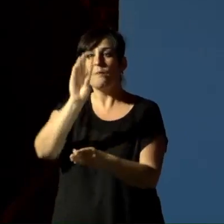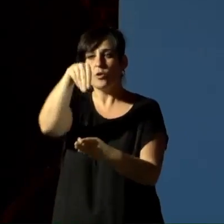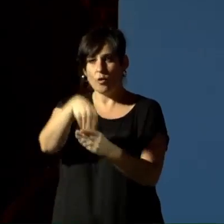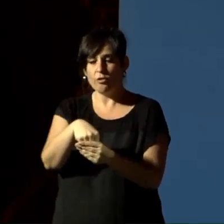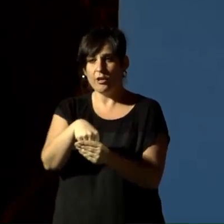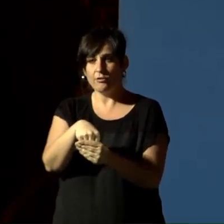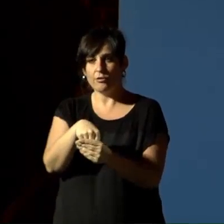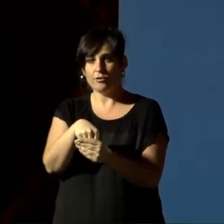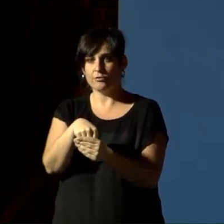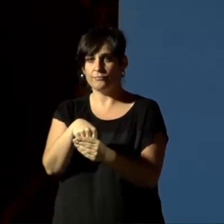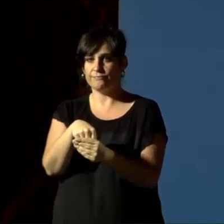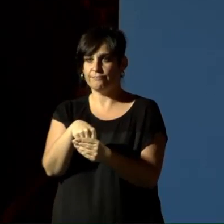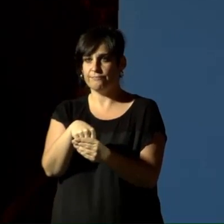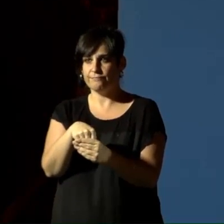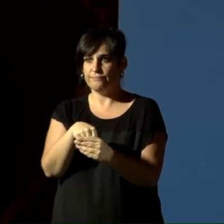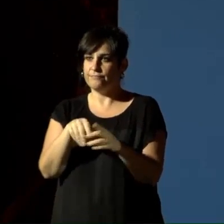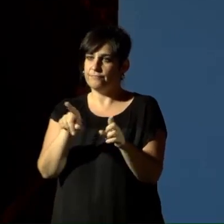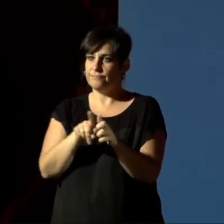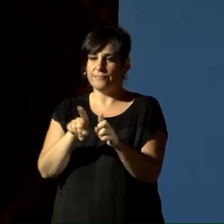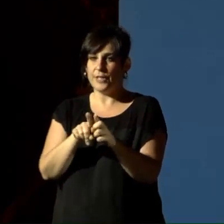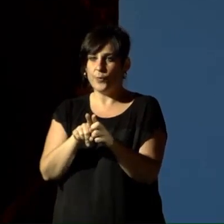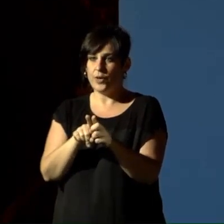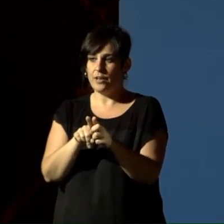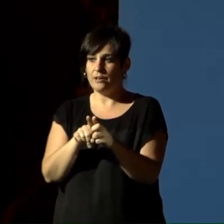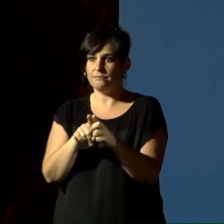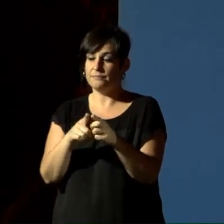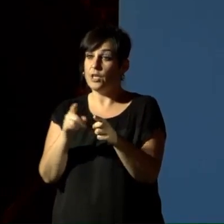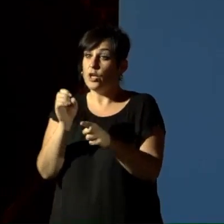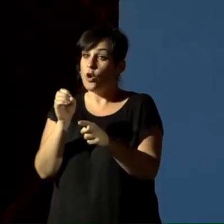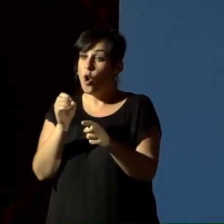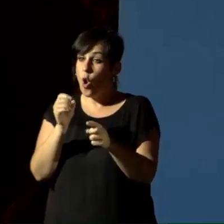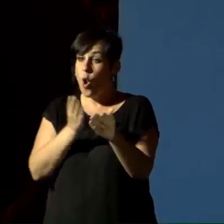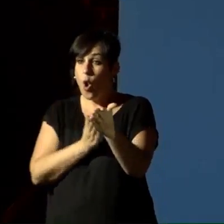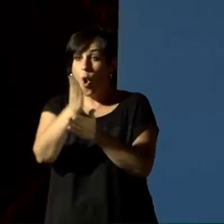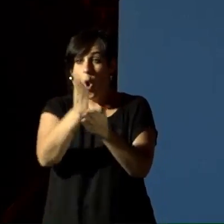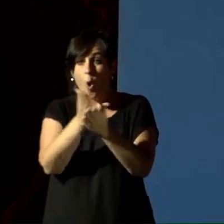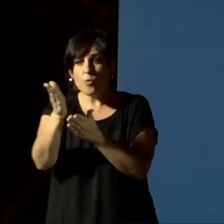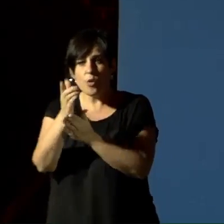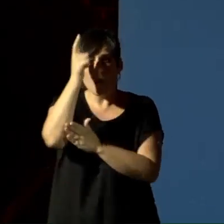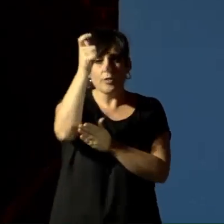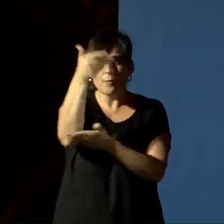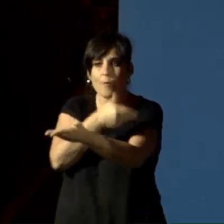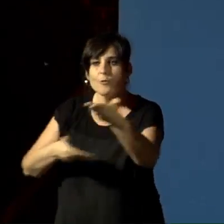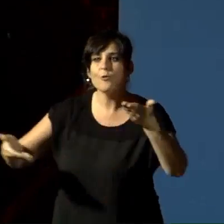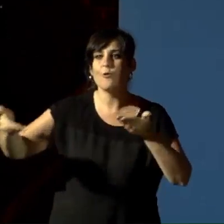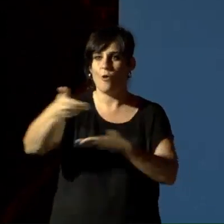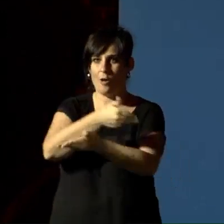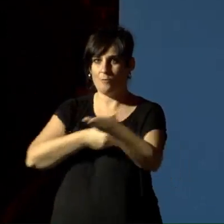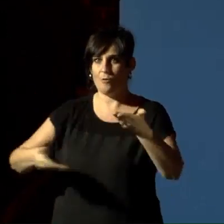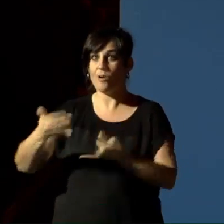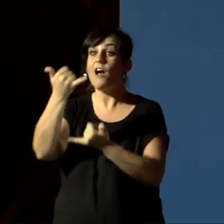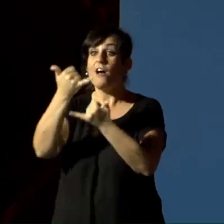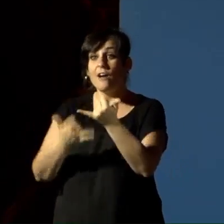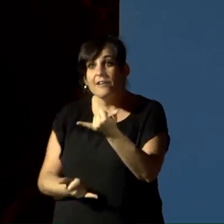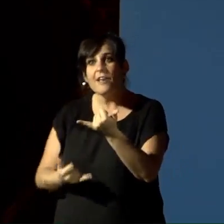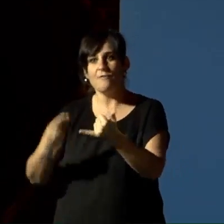dunha maneira, dunha representación irreconciliable a posibilidade da cooperación entre os povos. E esa impugnación